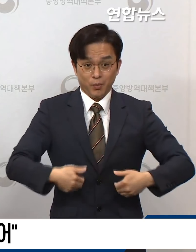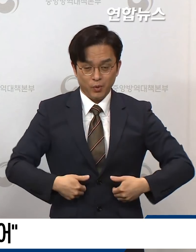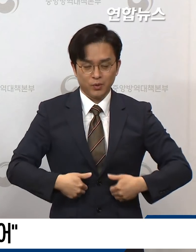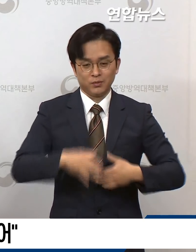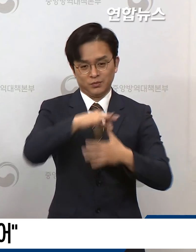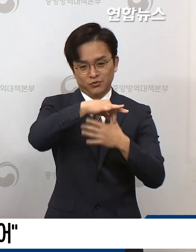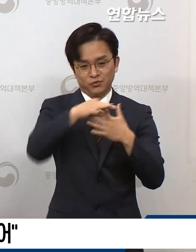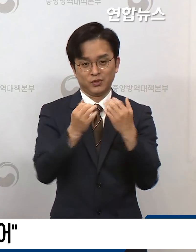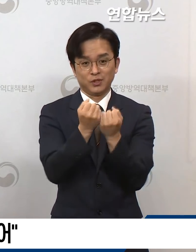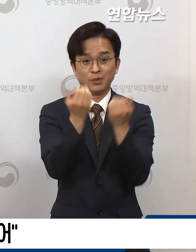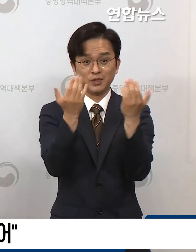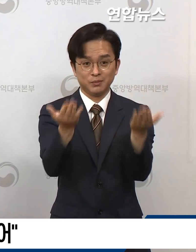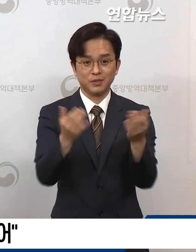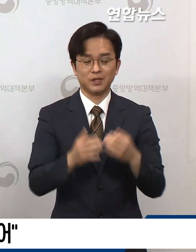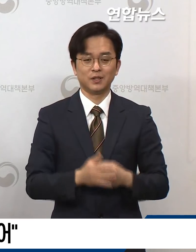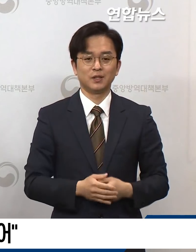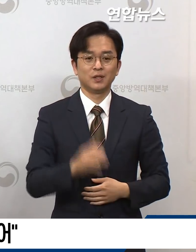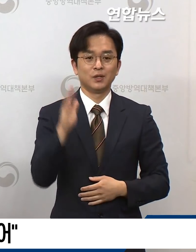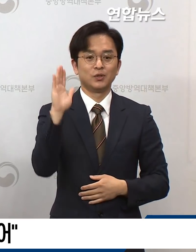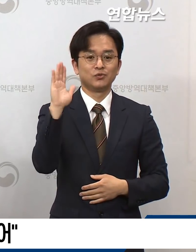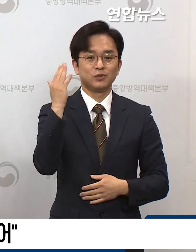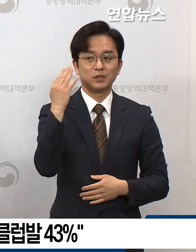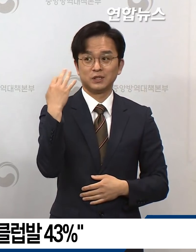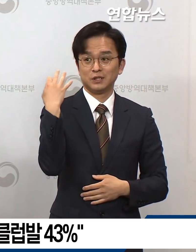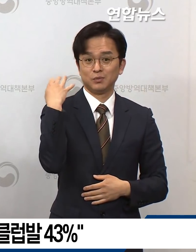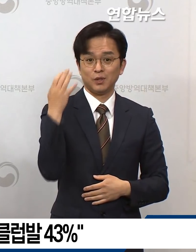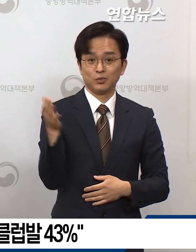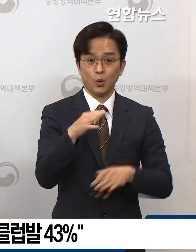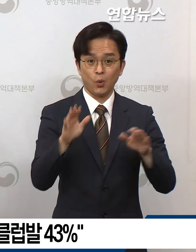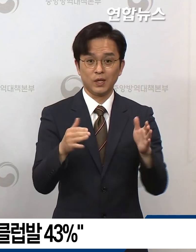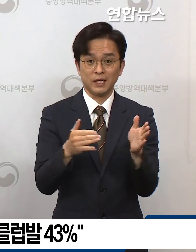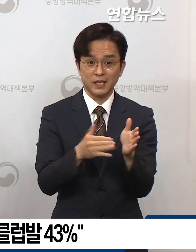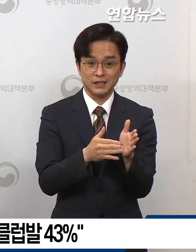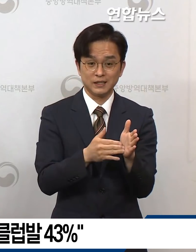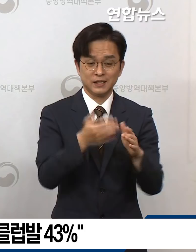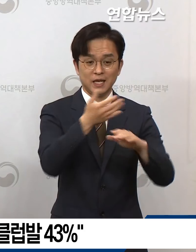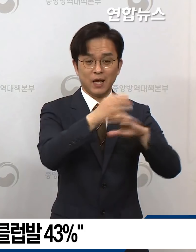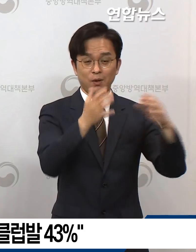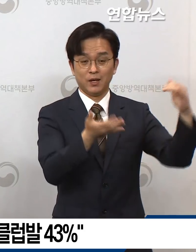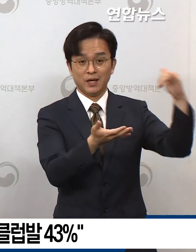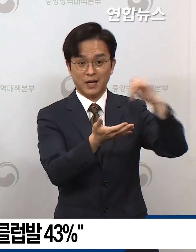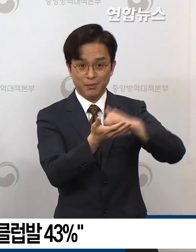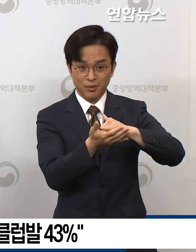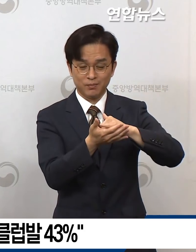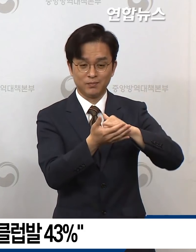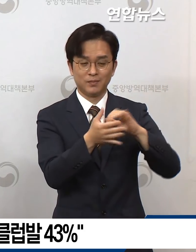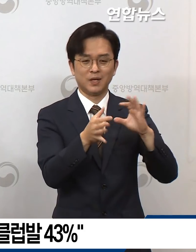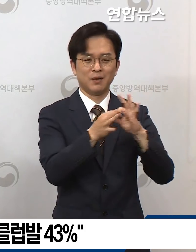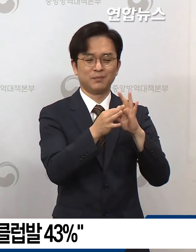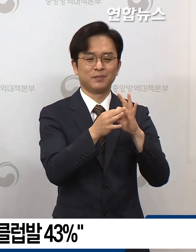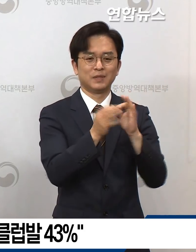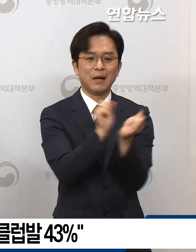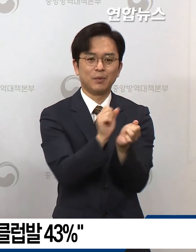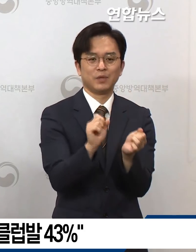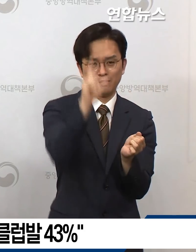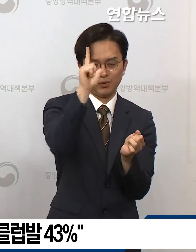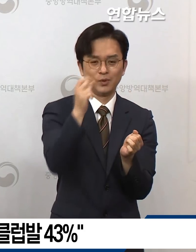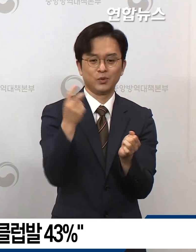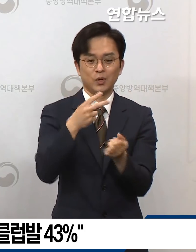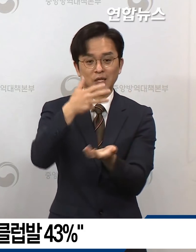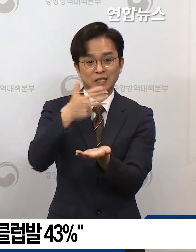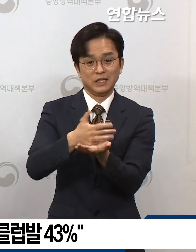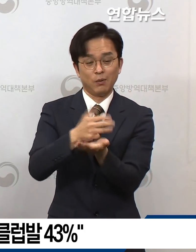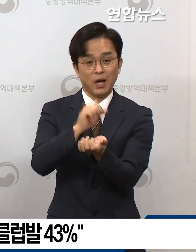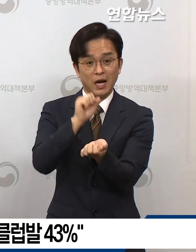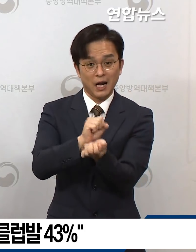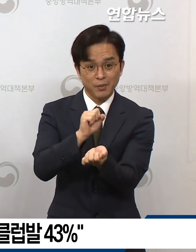2주간의 감염 경로별 확진자 발생 현황은 해외 유입 사례가 50%, 그리고 이태원 클럽 관련된